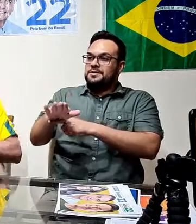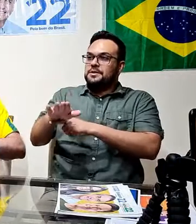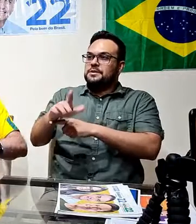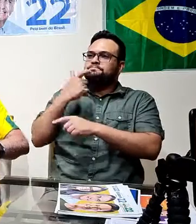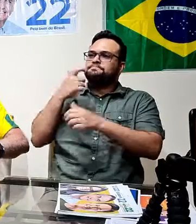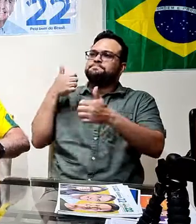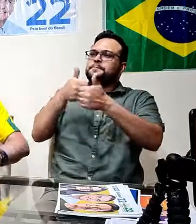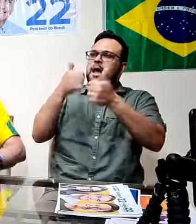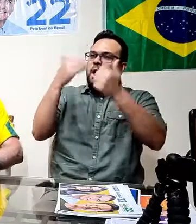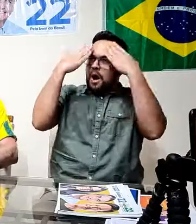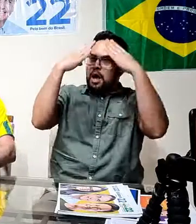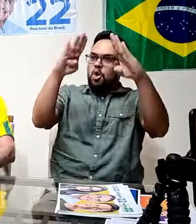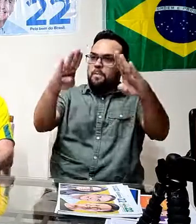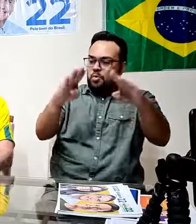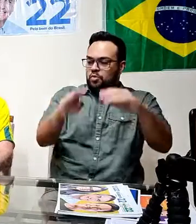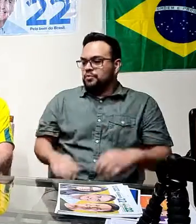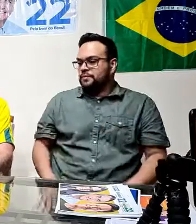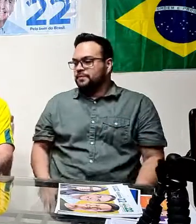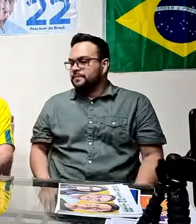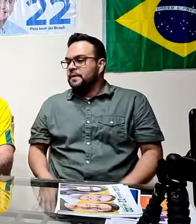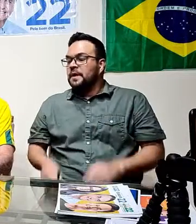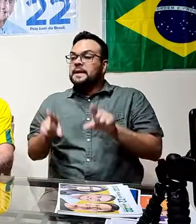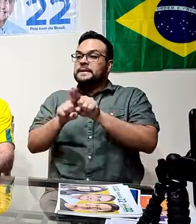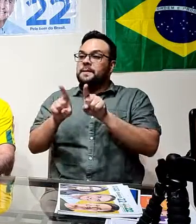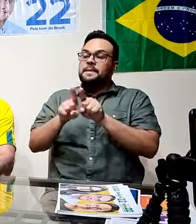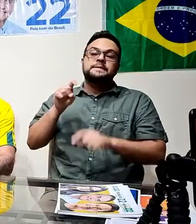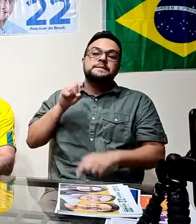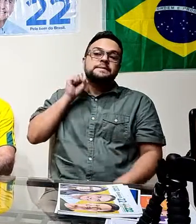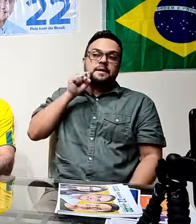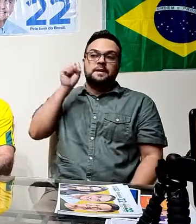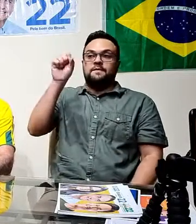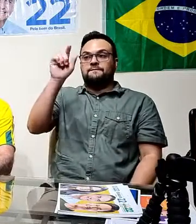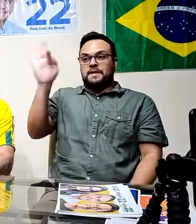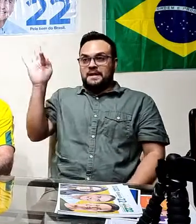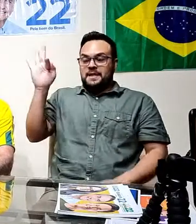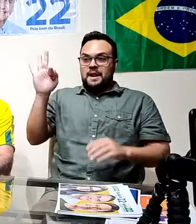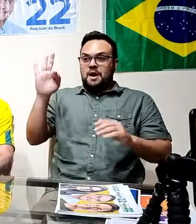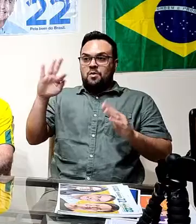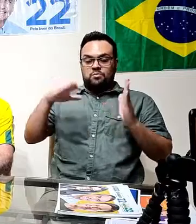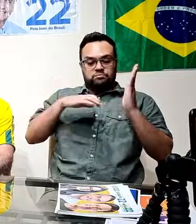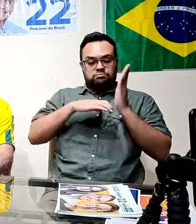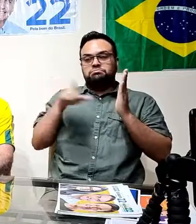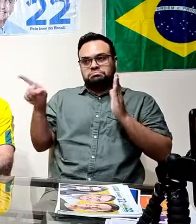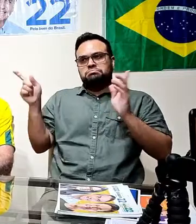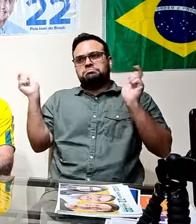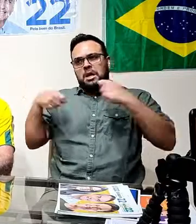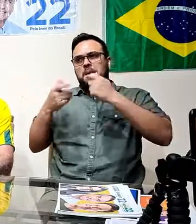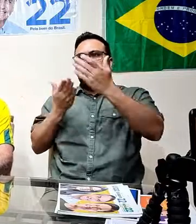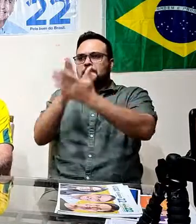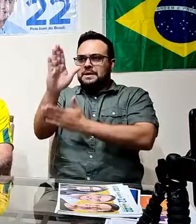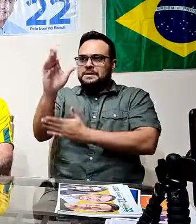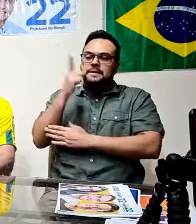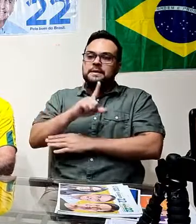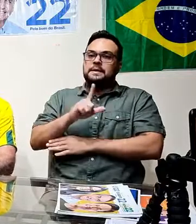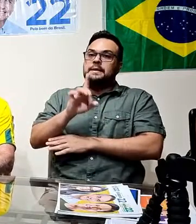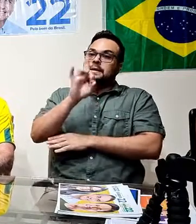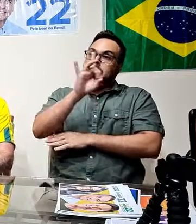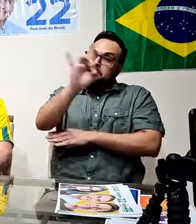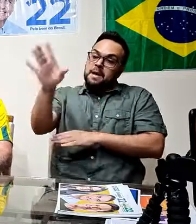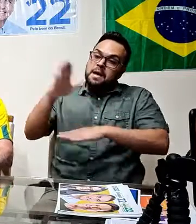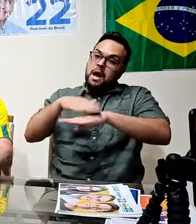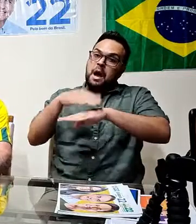aeroporto, E também ao Senado Federal, que pode, tem tudo para se eleger, depende do esforço final de cada um dos senhores,